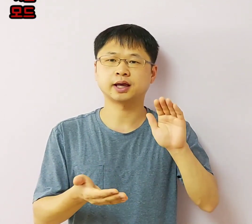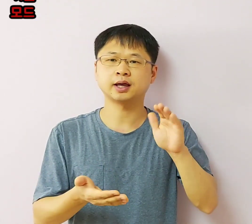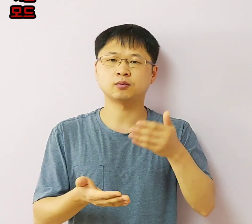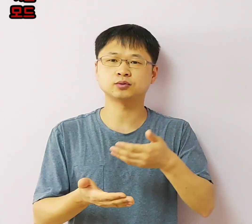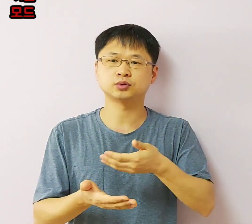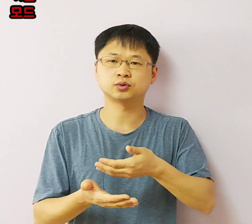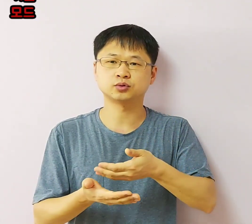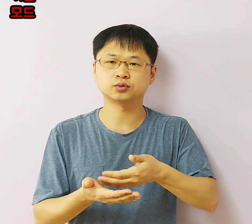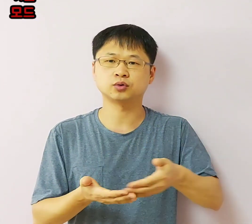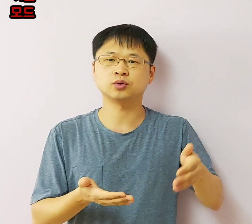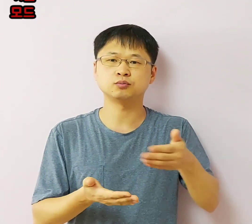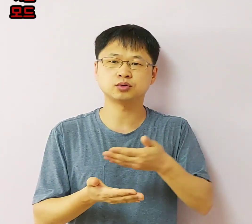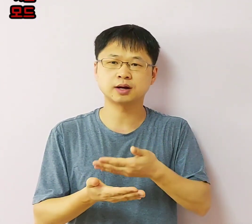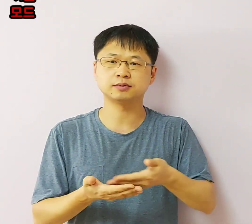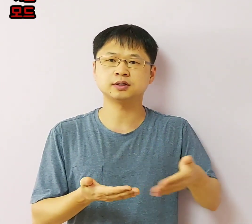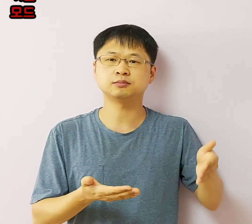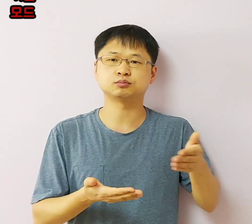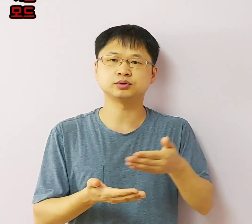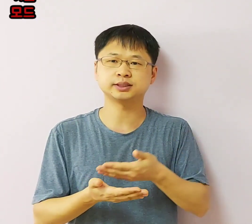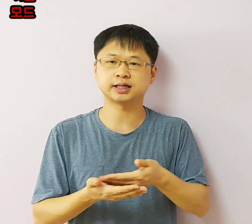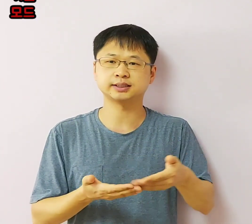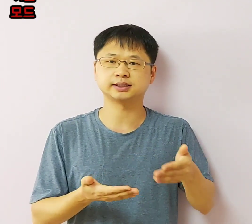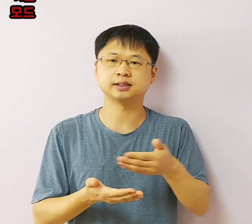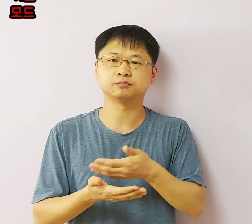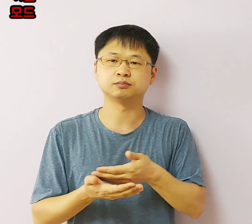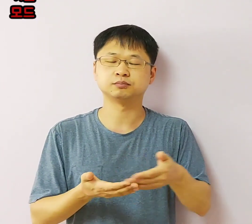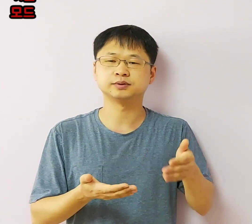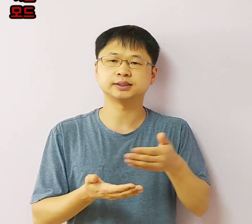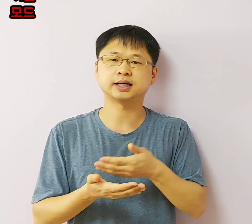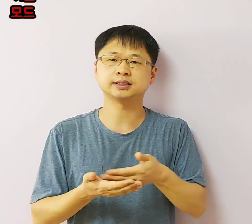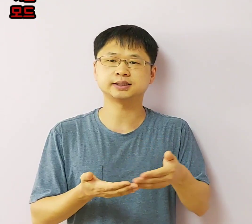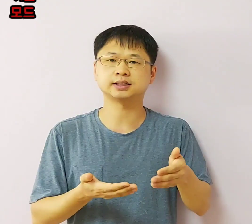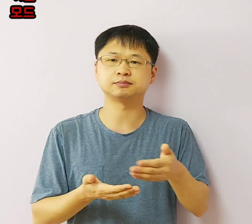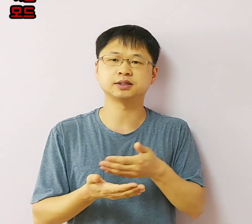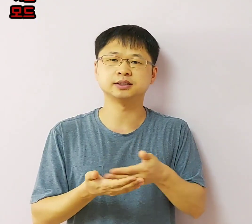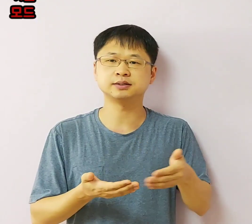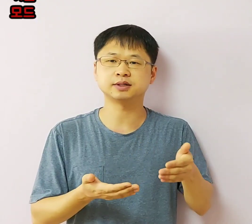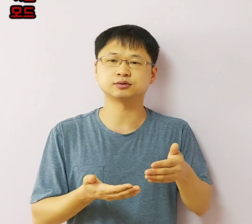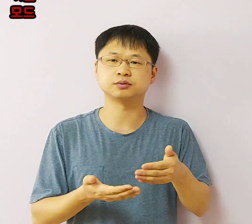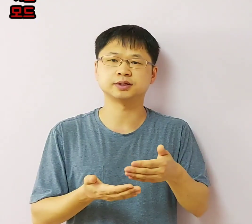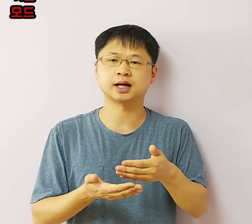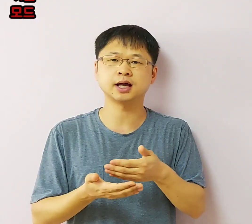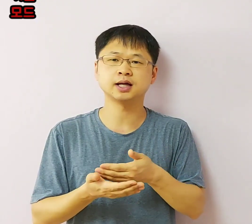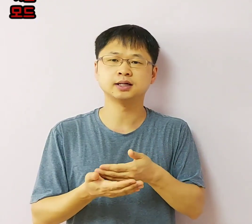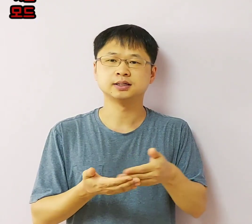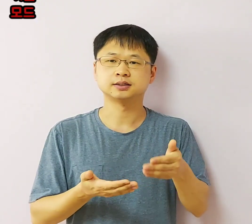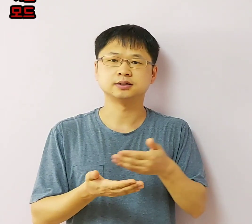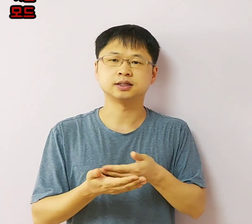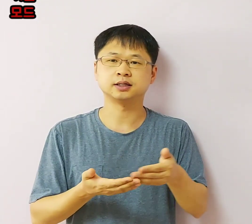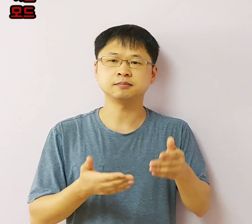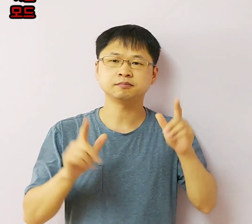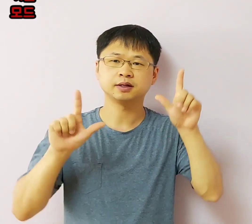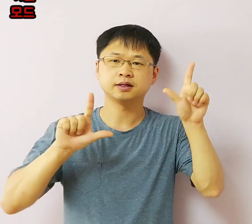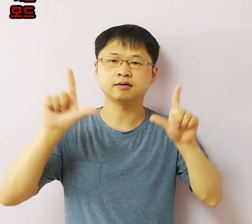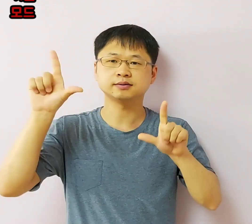왼손바닥에 오른손 손등으로 물감을 칠하듯이 하시면 그림이란 수어입니다. 그림,